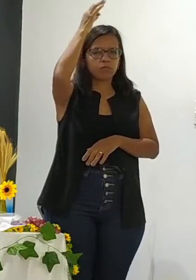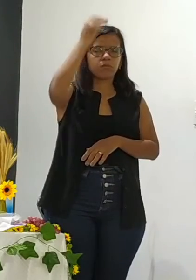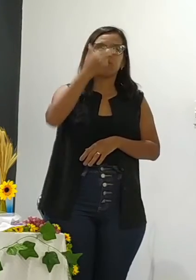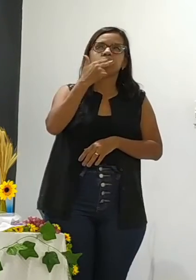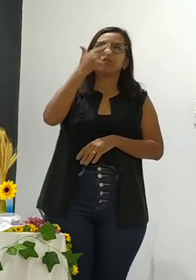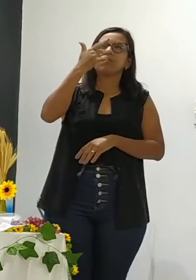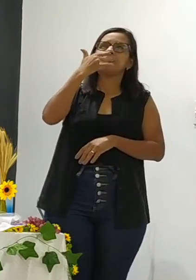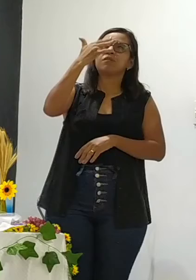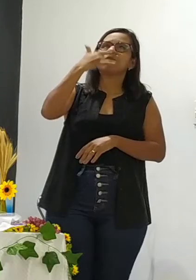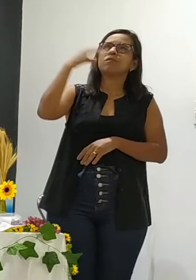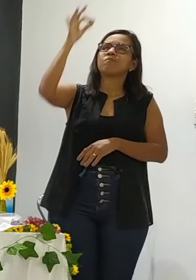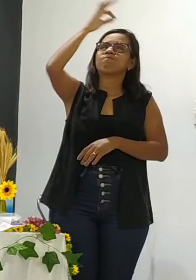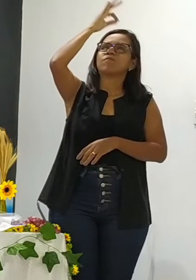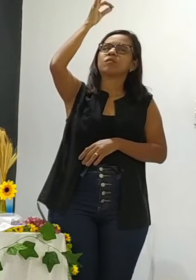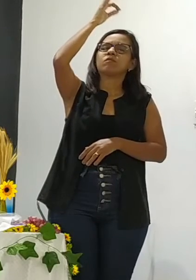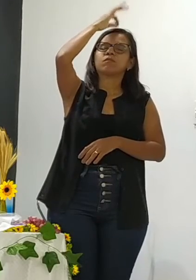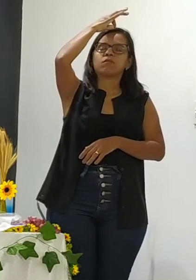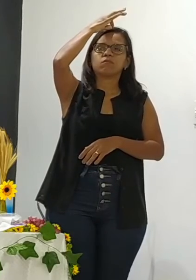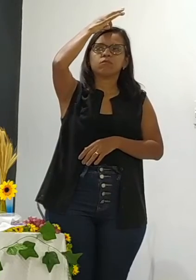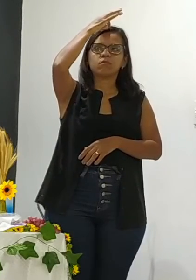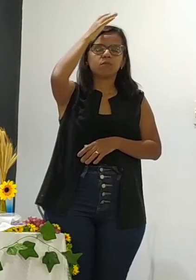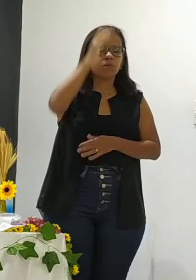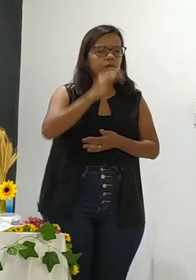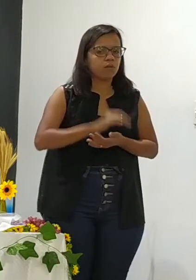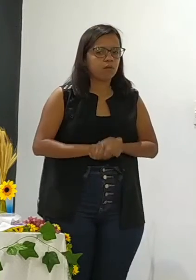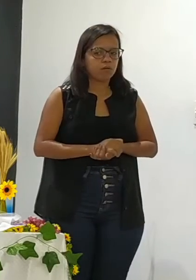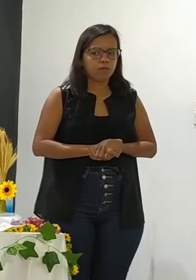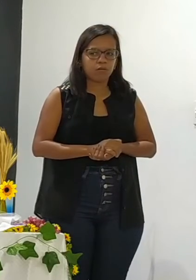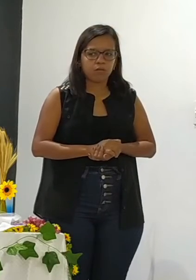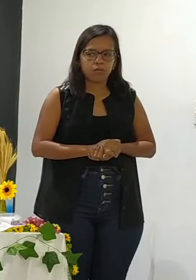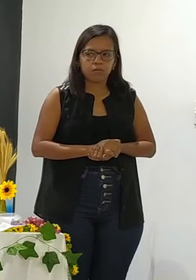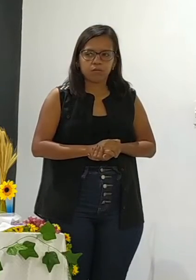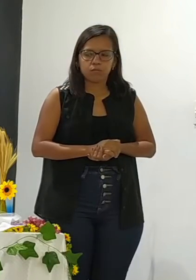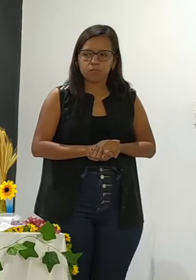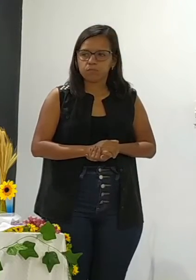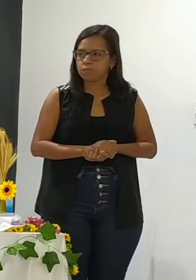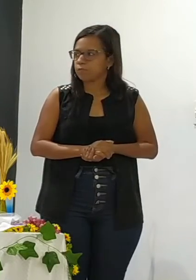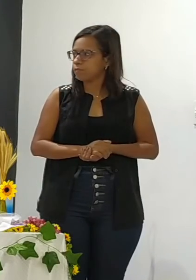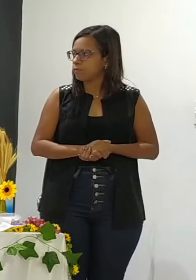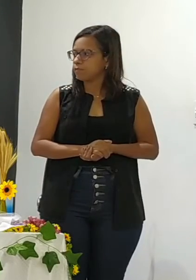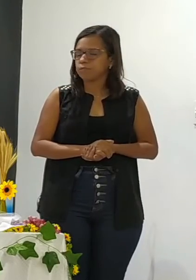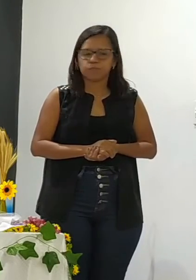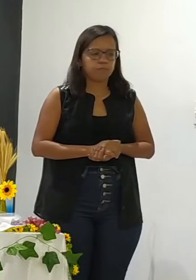Espírito Santo e tal. Aí ele: meu Deus, mas eu não, por quê?